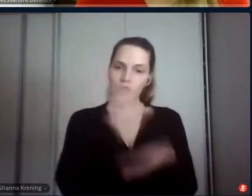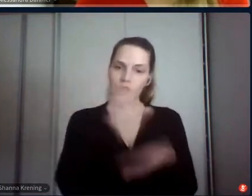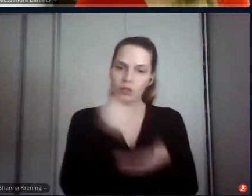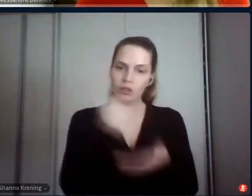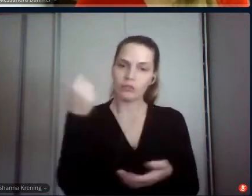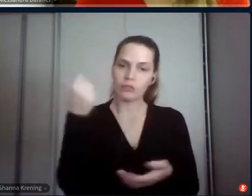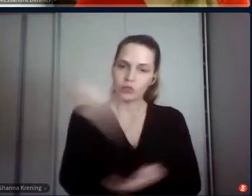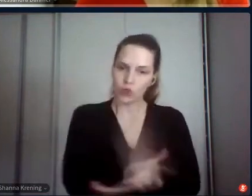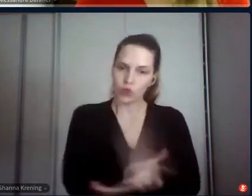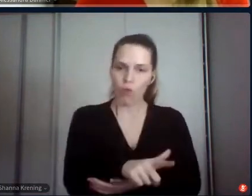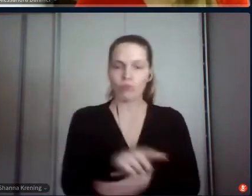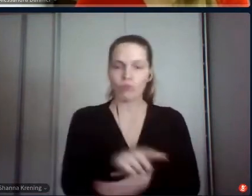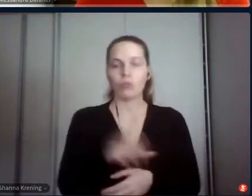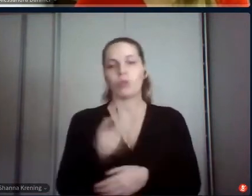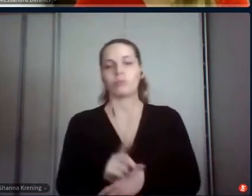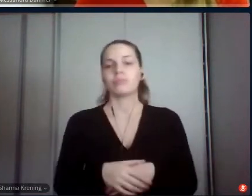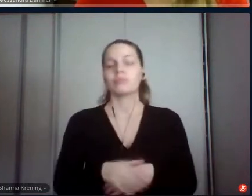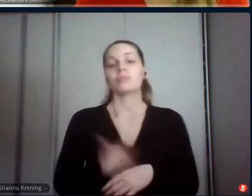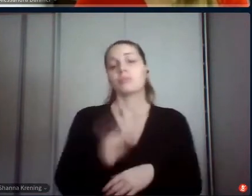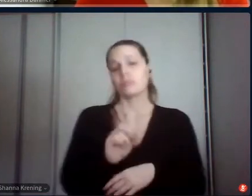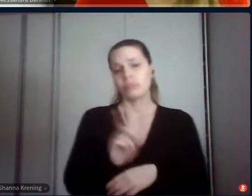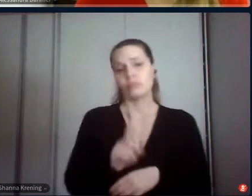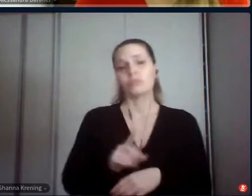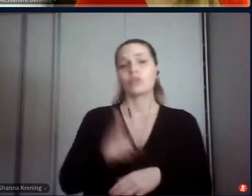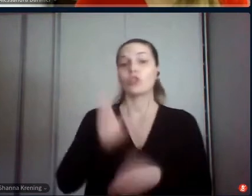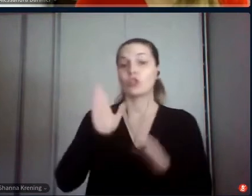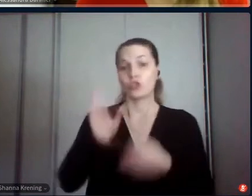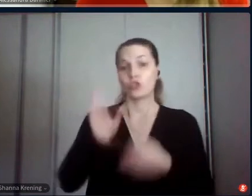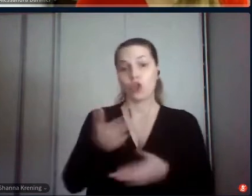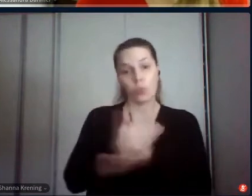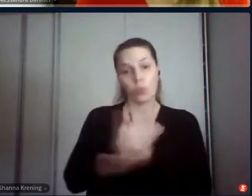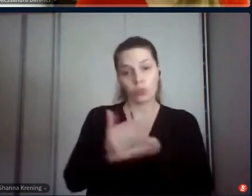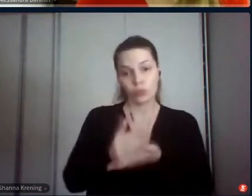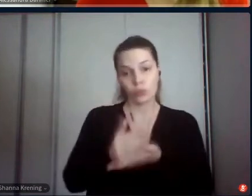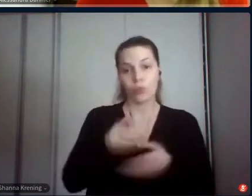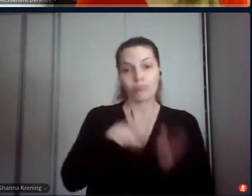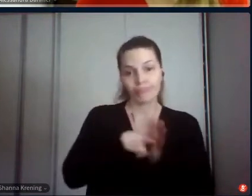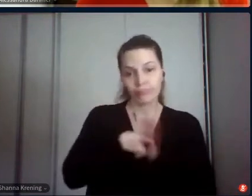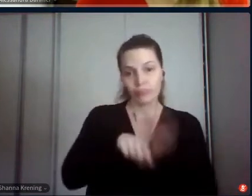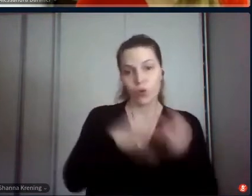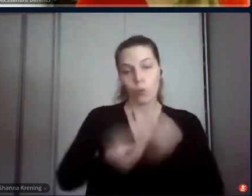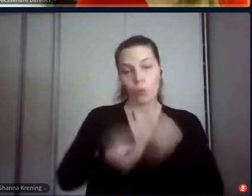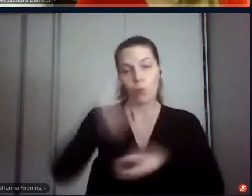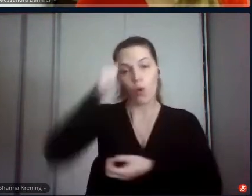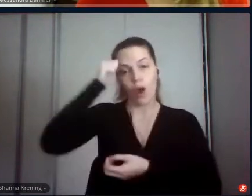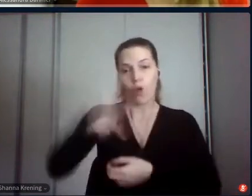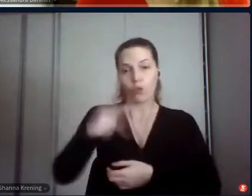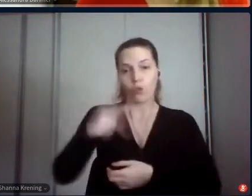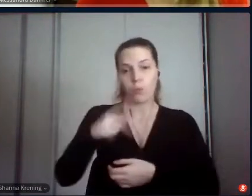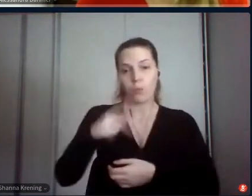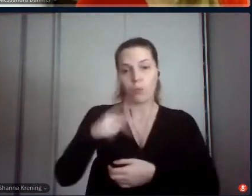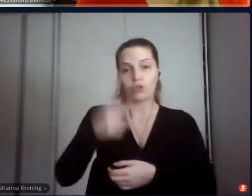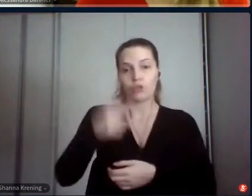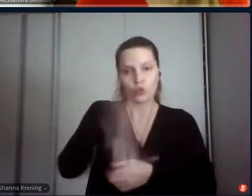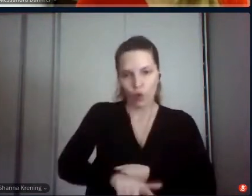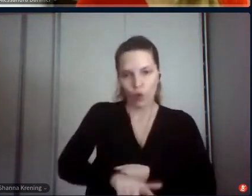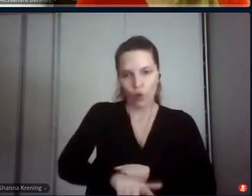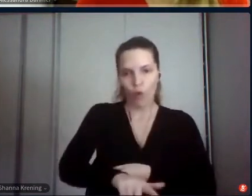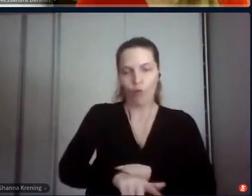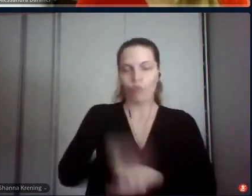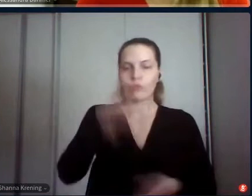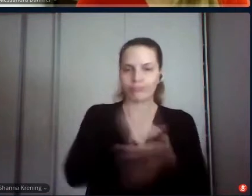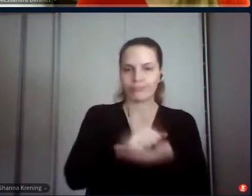que não precise, para que seja automaticamente renovado, e além disso, a gente está pesquisando outras bases que a gente